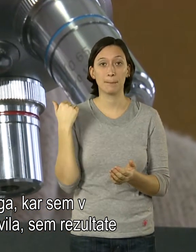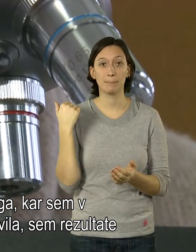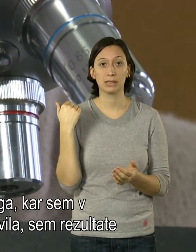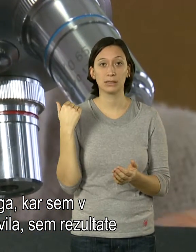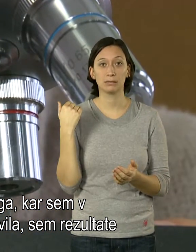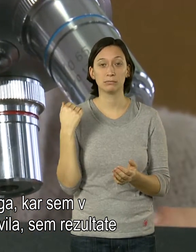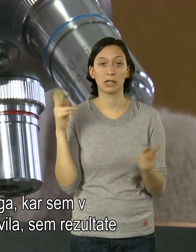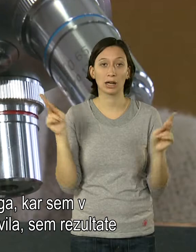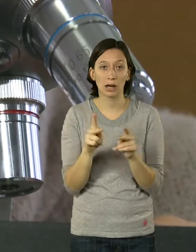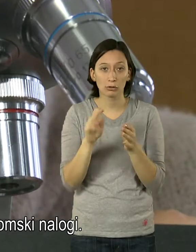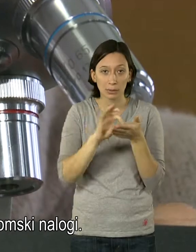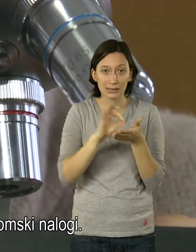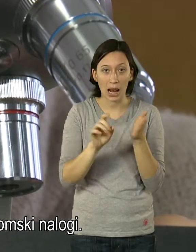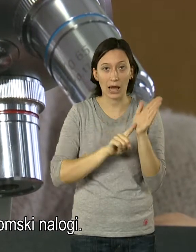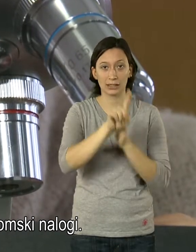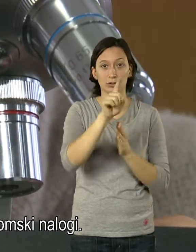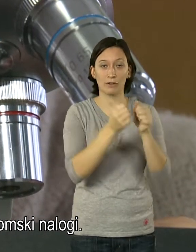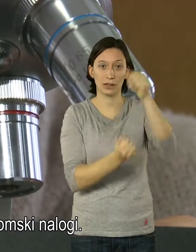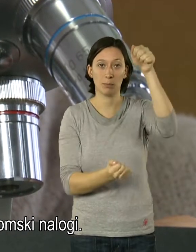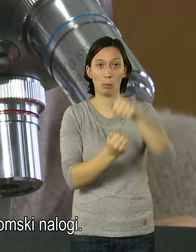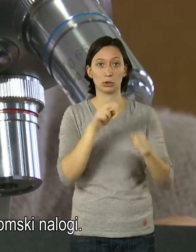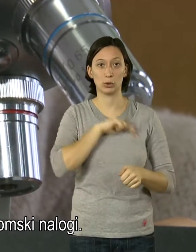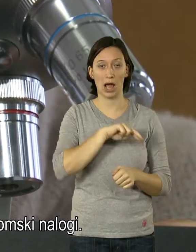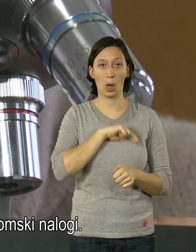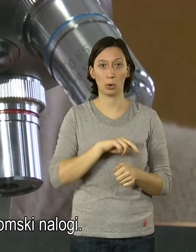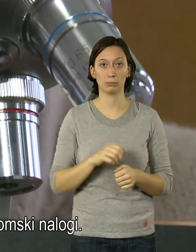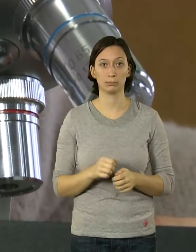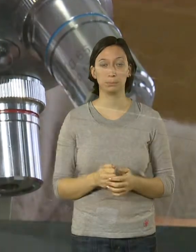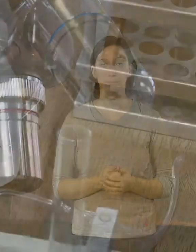sem strnila rezultate v diplomski nalogi.